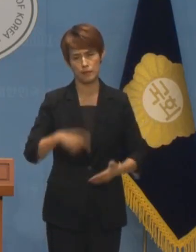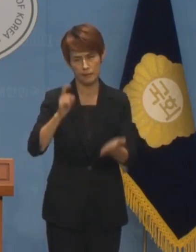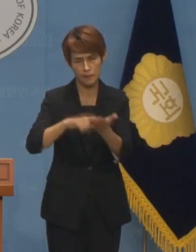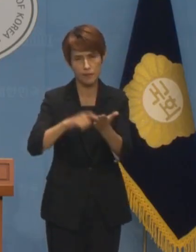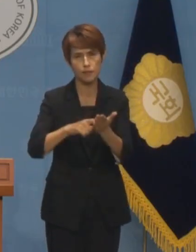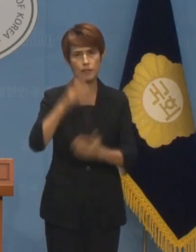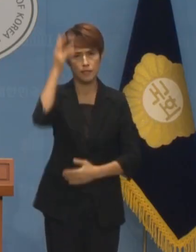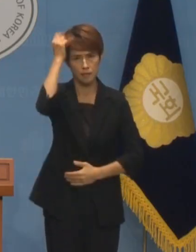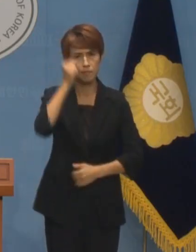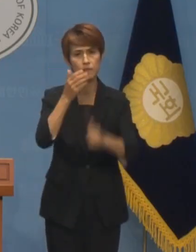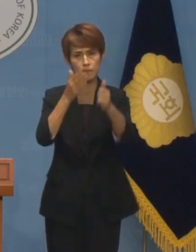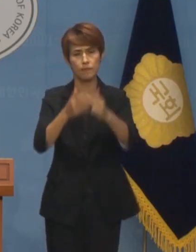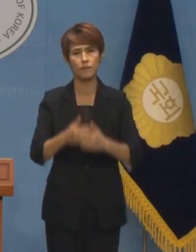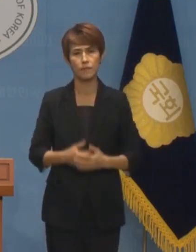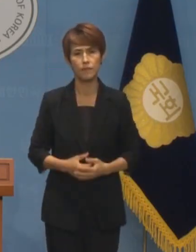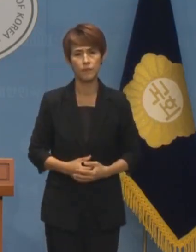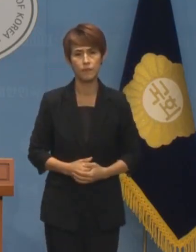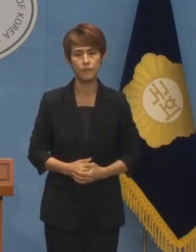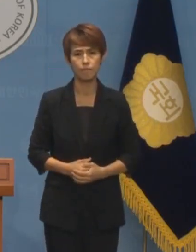점 잊지 마시기 바랍니다.